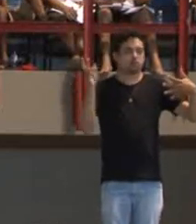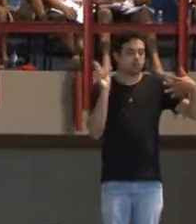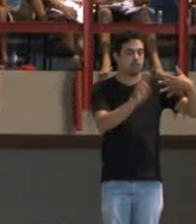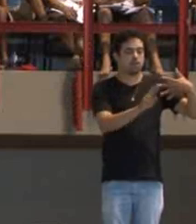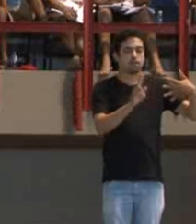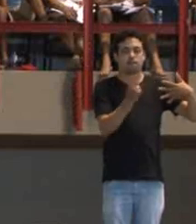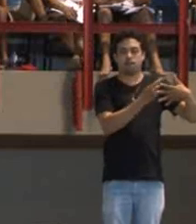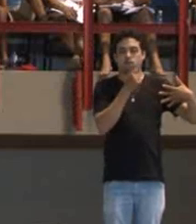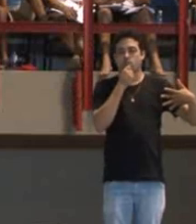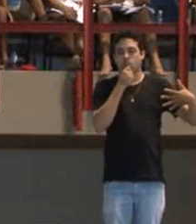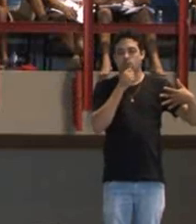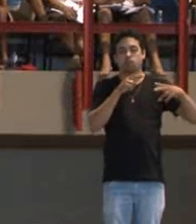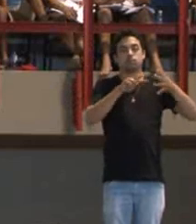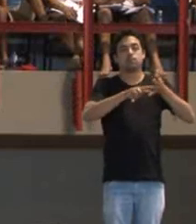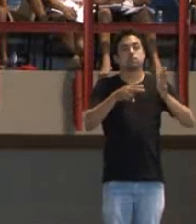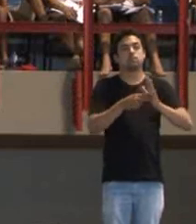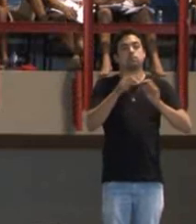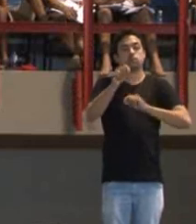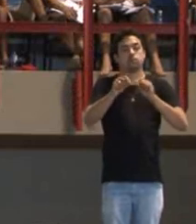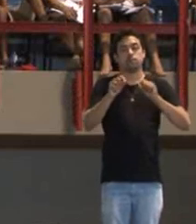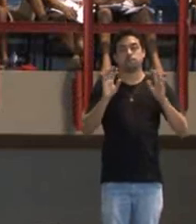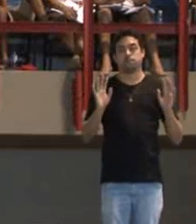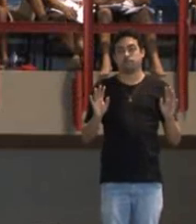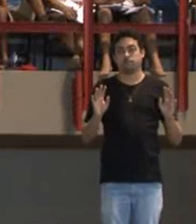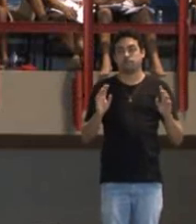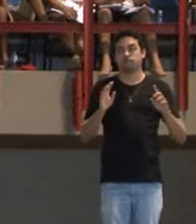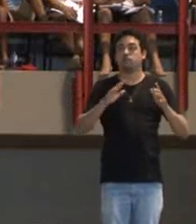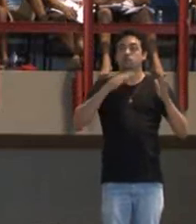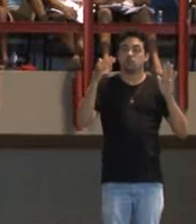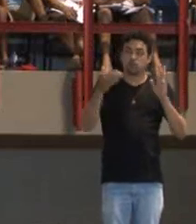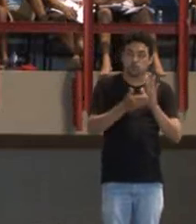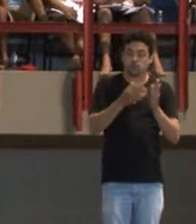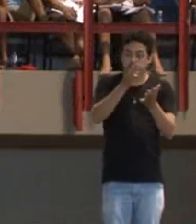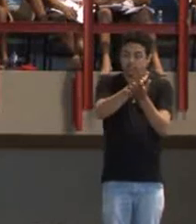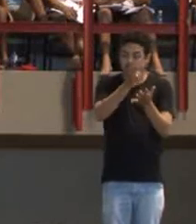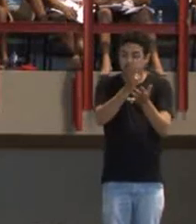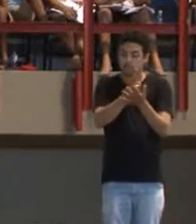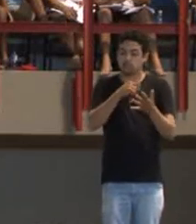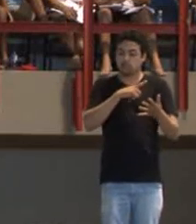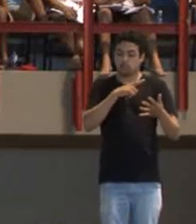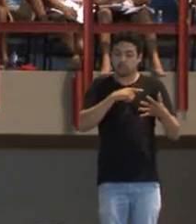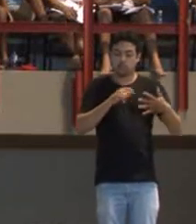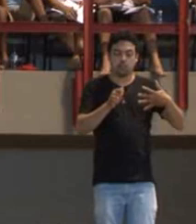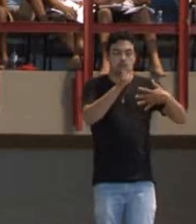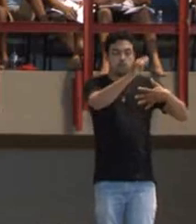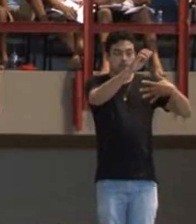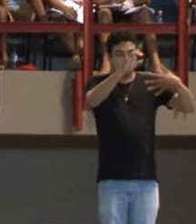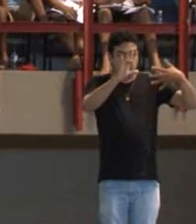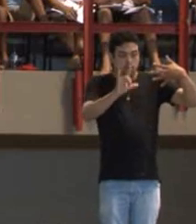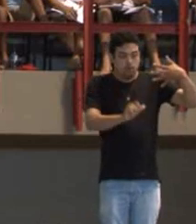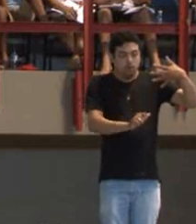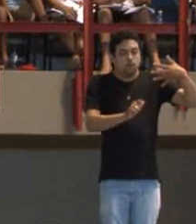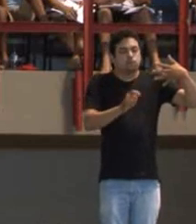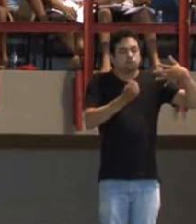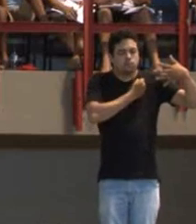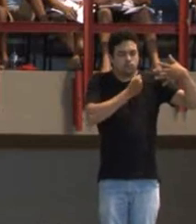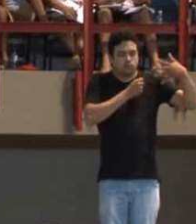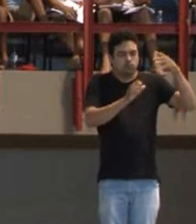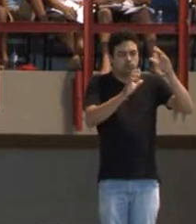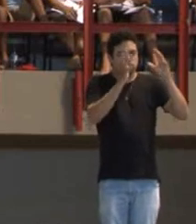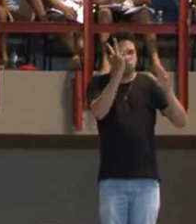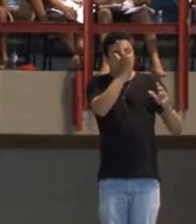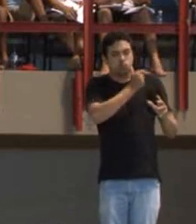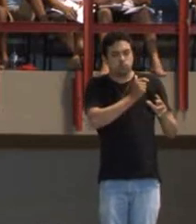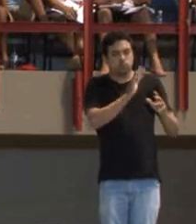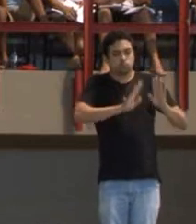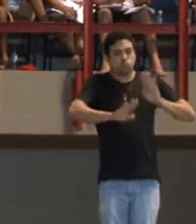errei. Então, o que é que eu quero dizer com isso? Toda vez que as alternativas forem números muito arrumadinhos